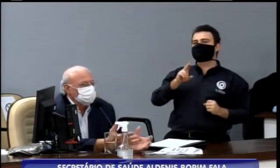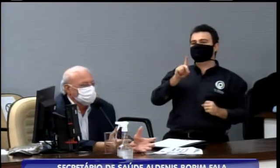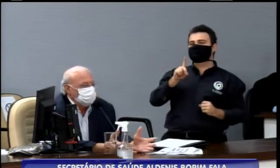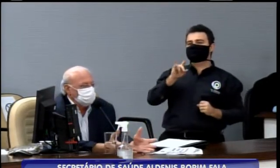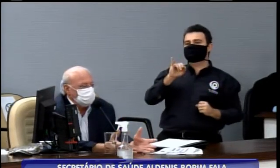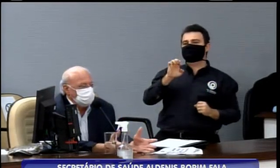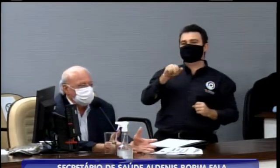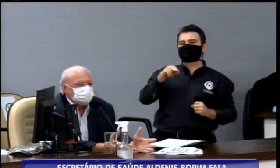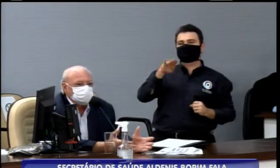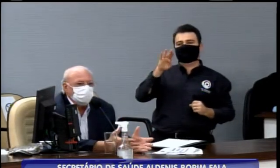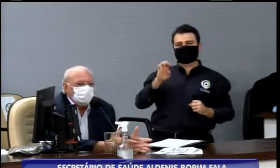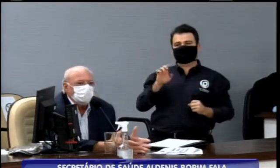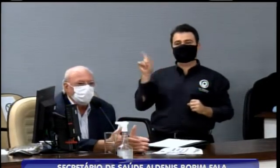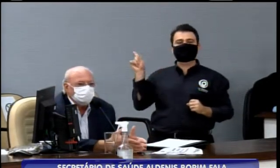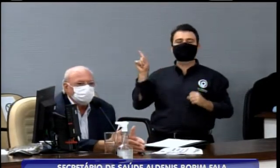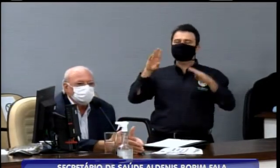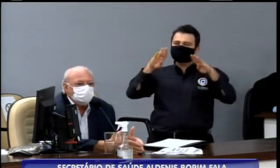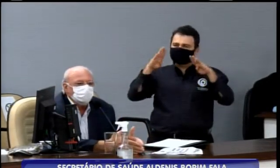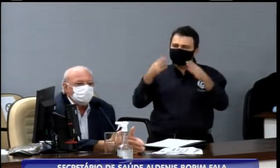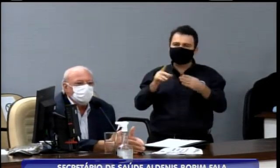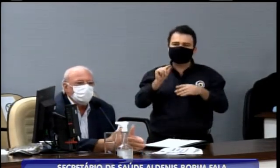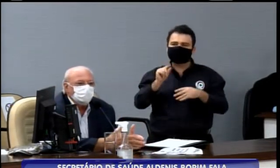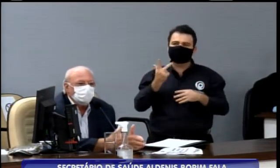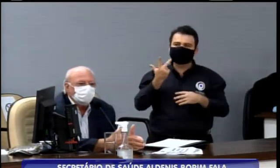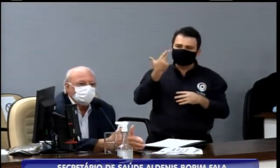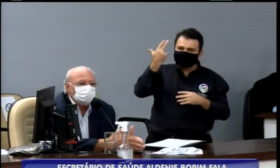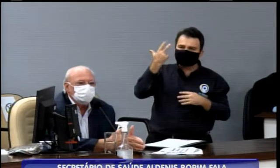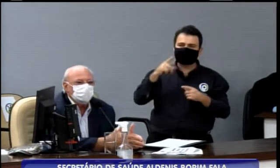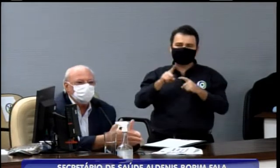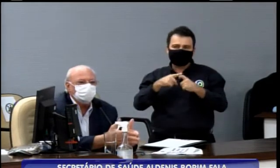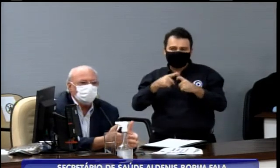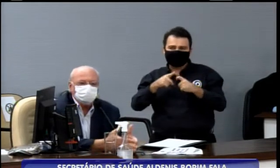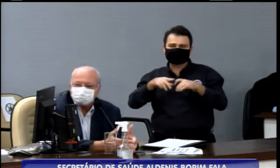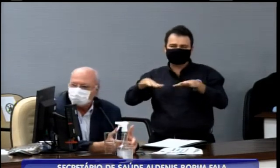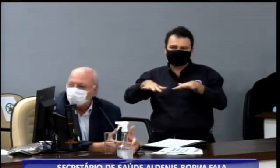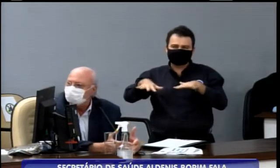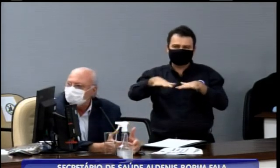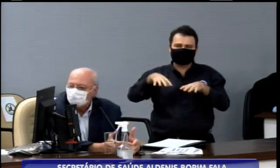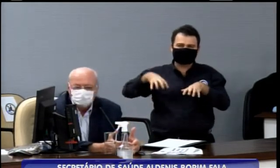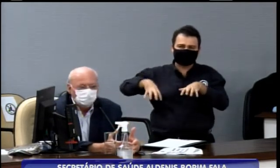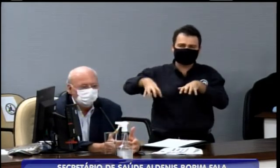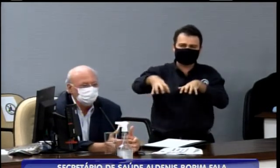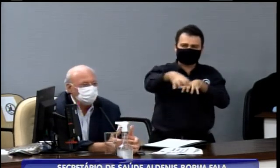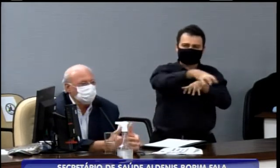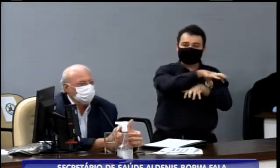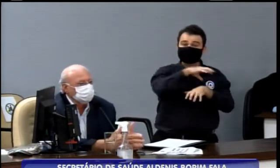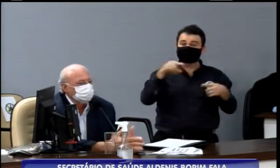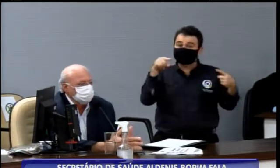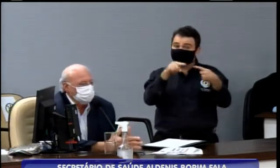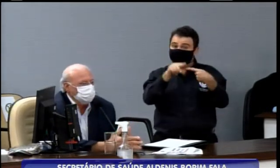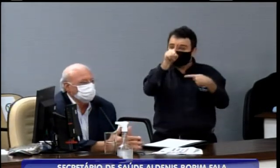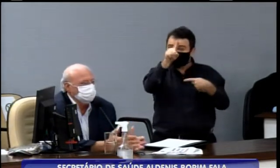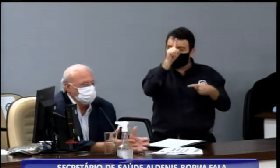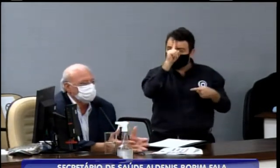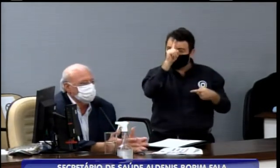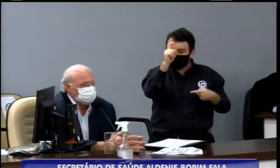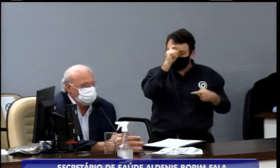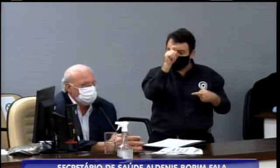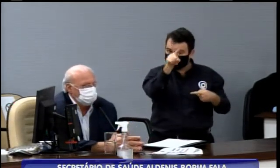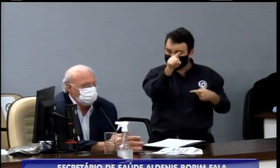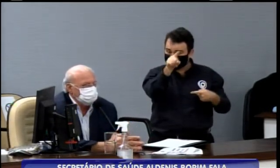de especialidades, que é onde o hospital vai estar. Ele vai estar no departamento